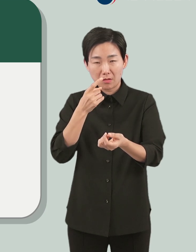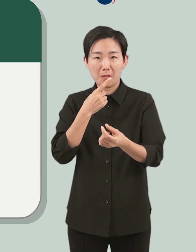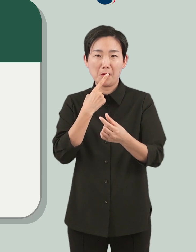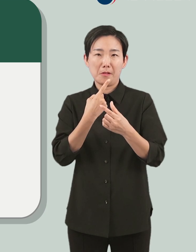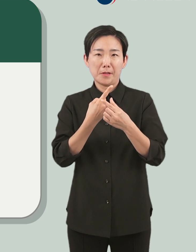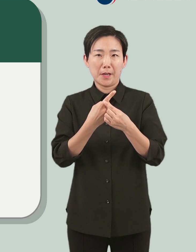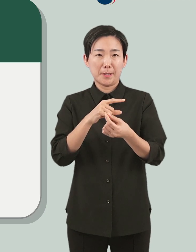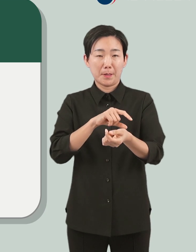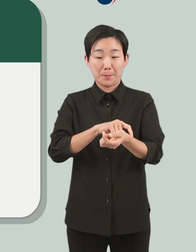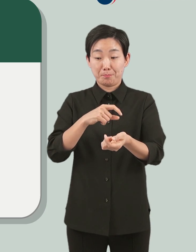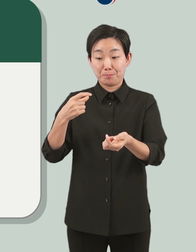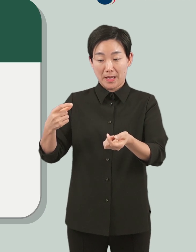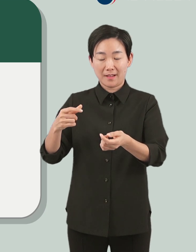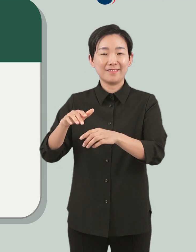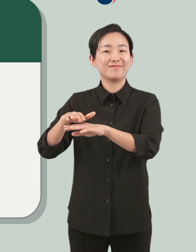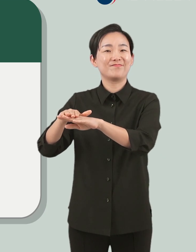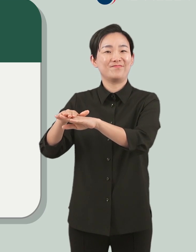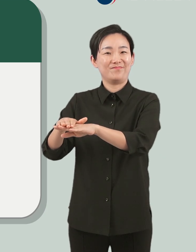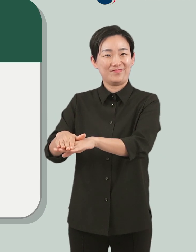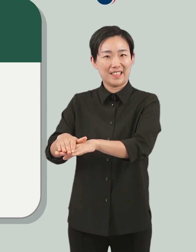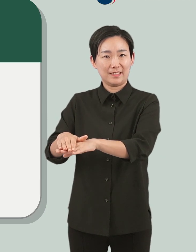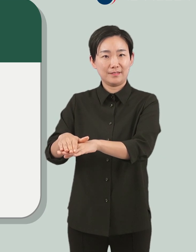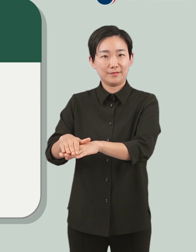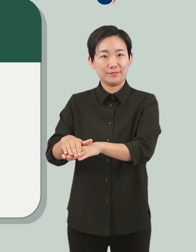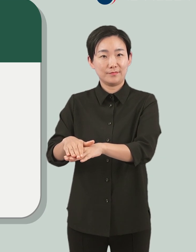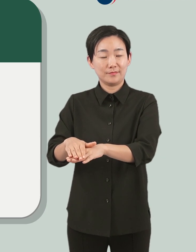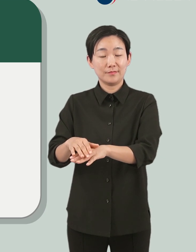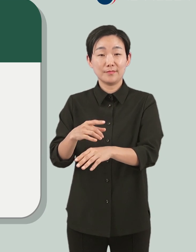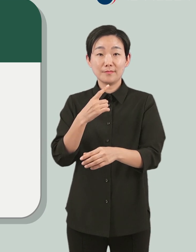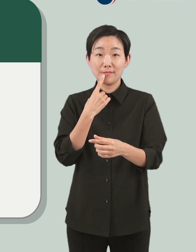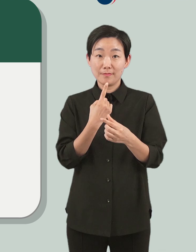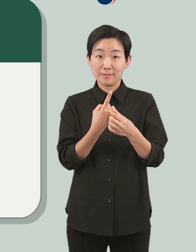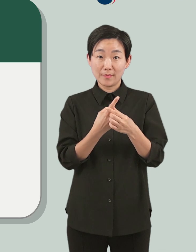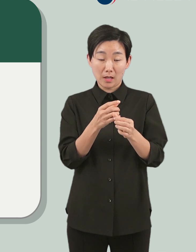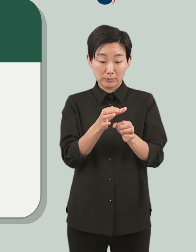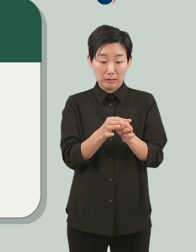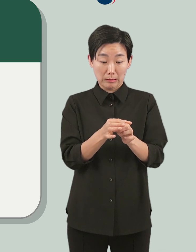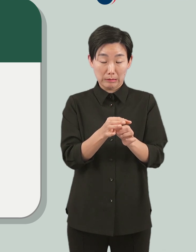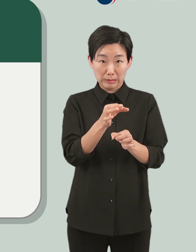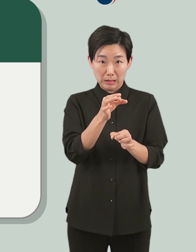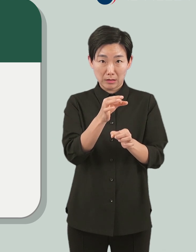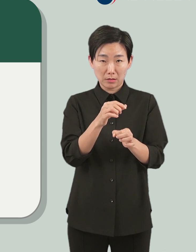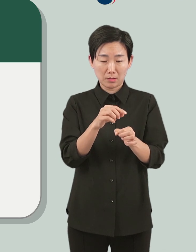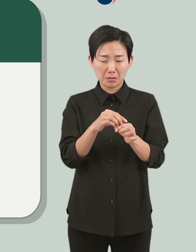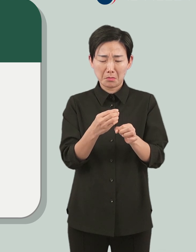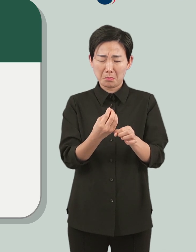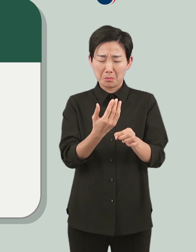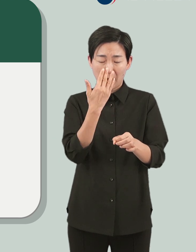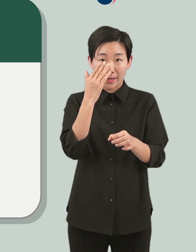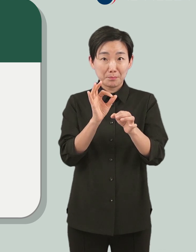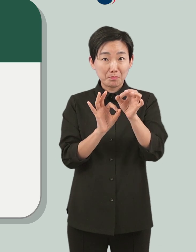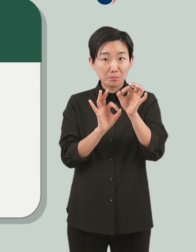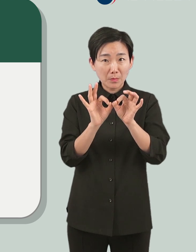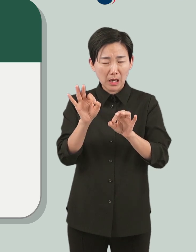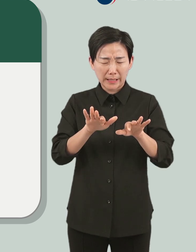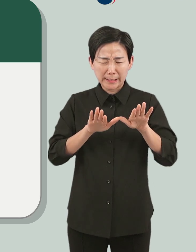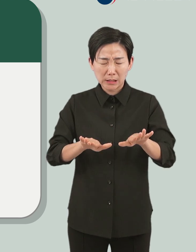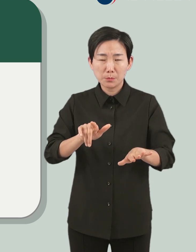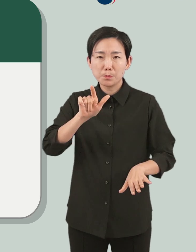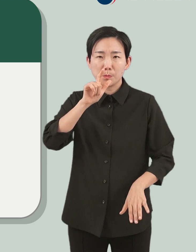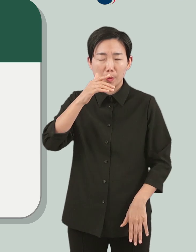보관합니다. 건전지액이 눈에 들어가면 즉시 물로 씻고 의사 진료를 받습니다. 건전지액이